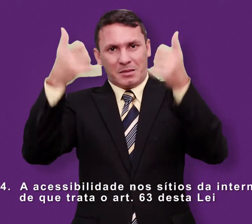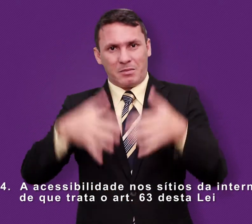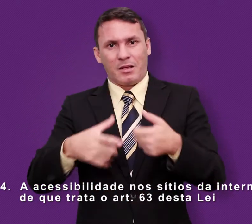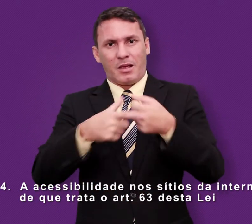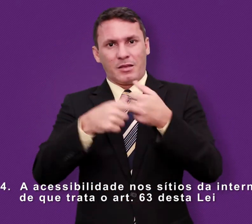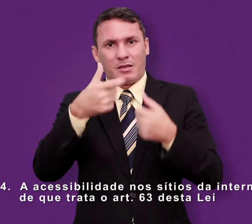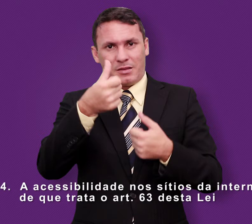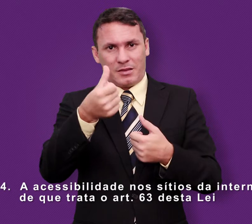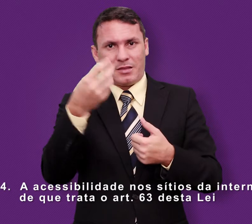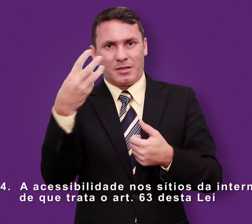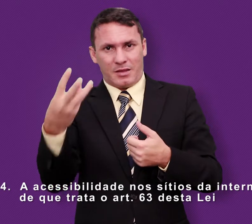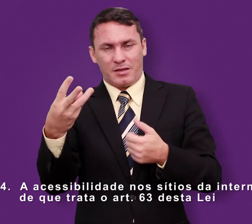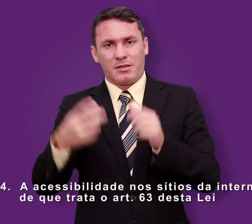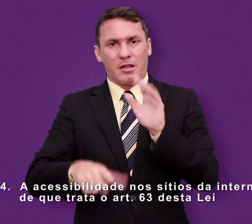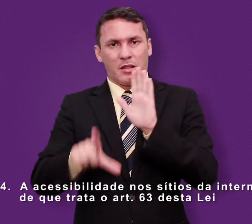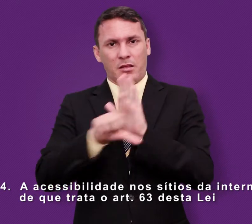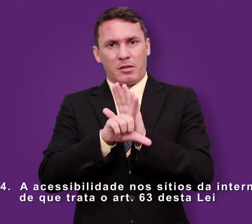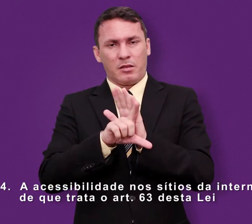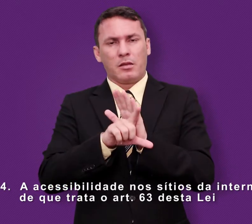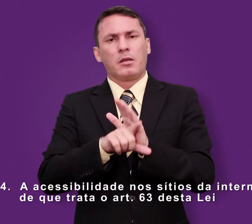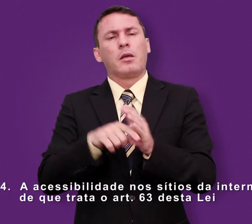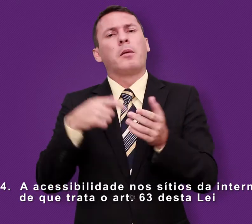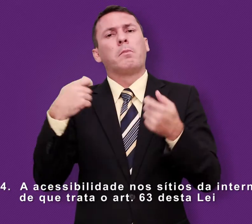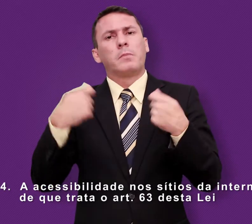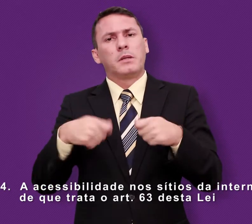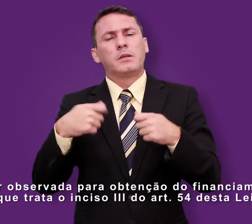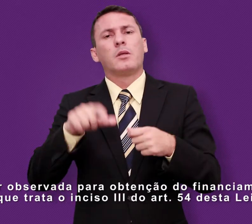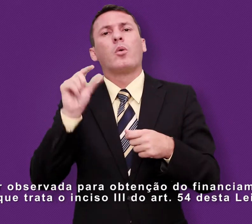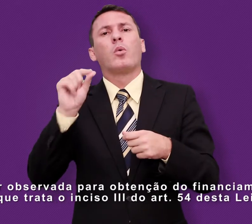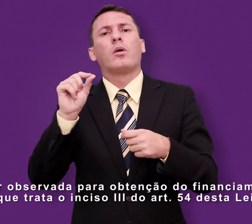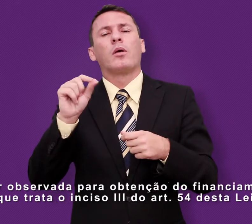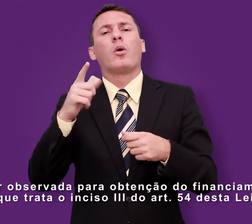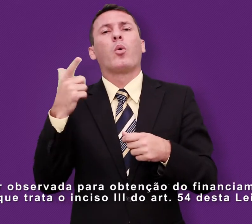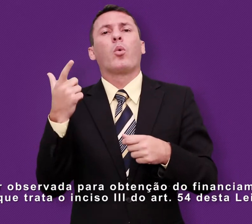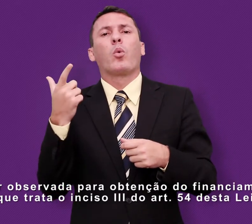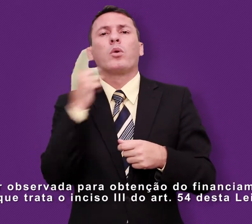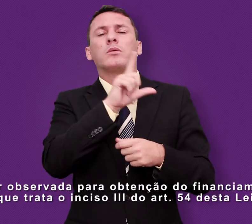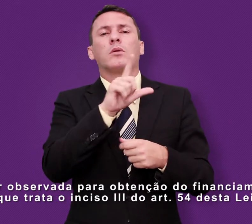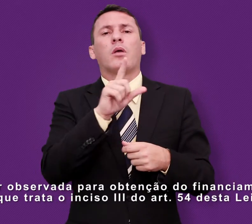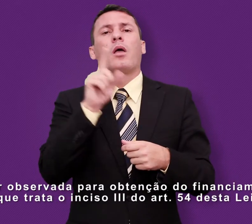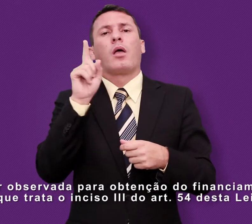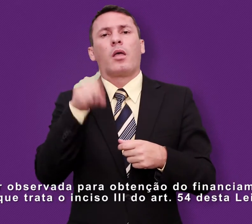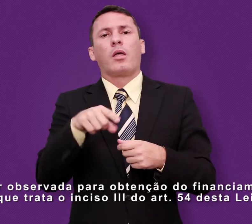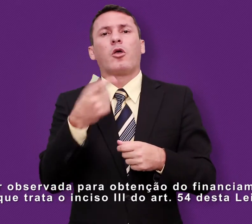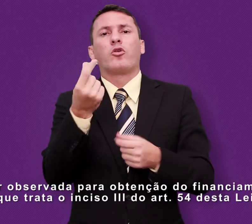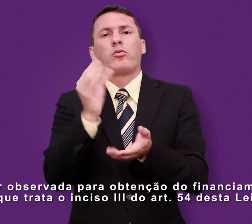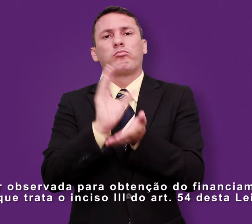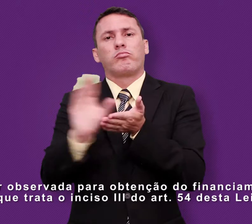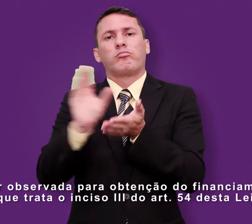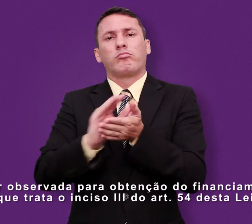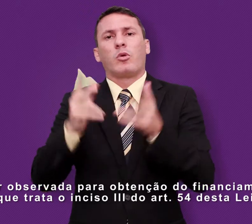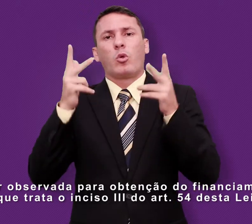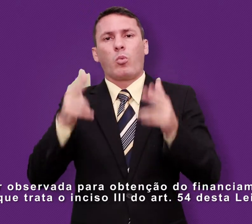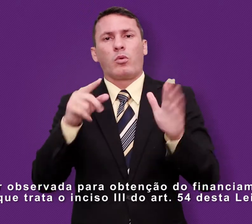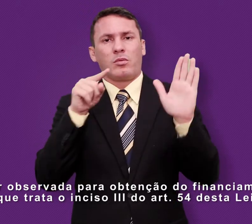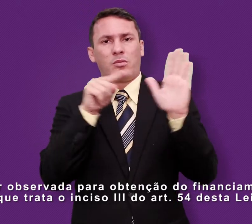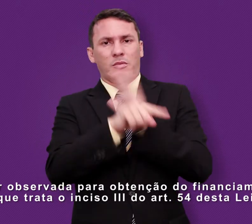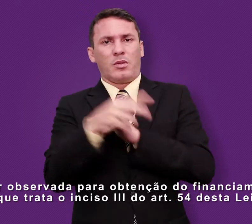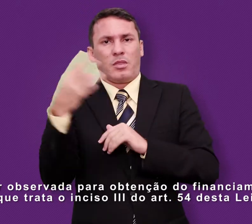de que trata o artigo 63 desta lei deve ser observada para a obtenção do financiamento de que trata o